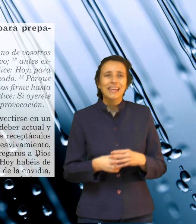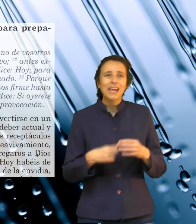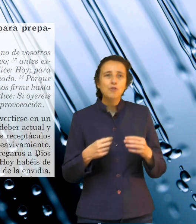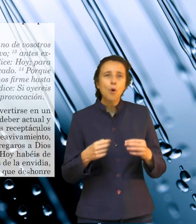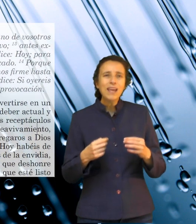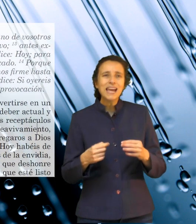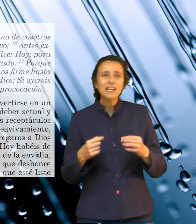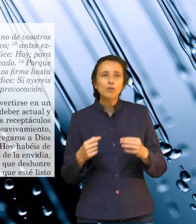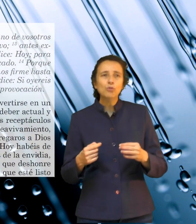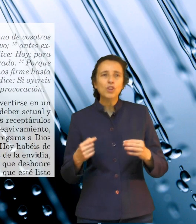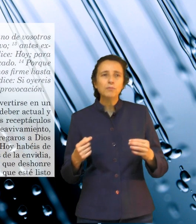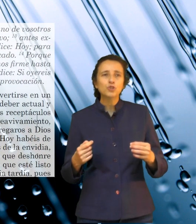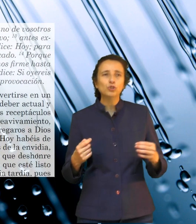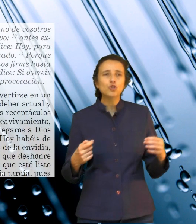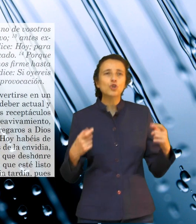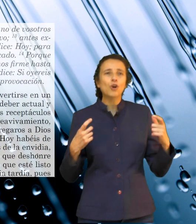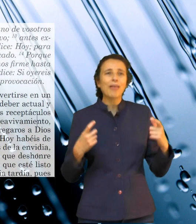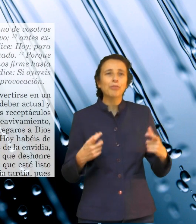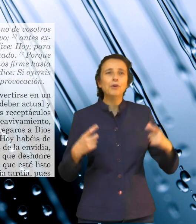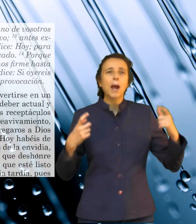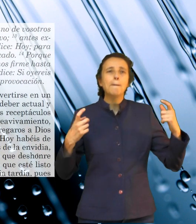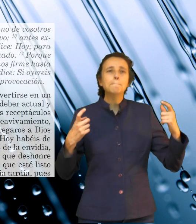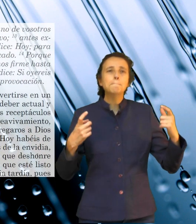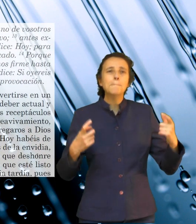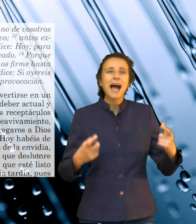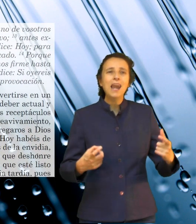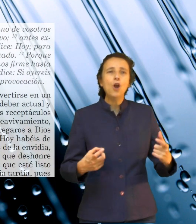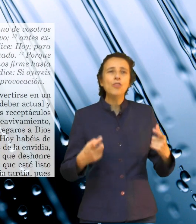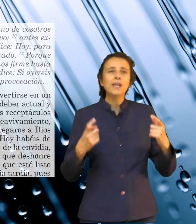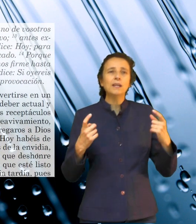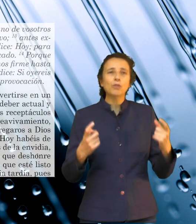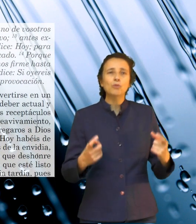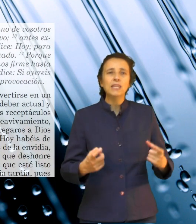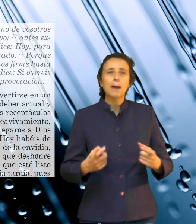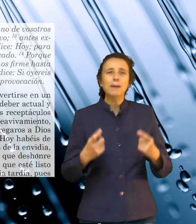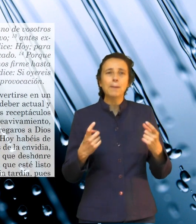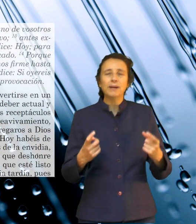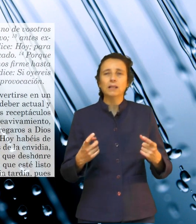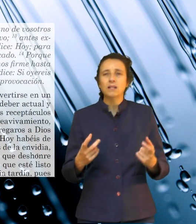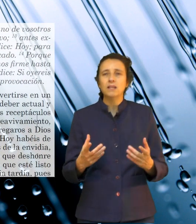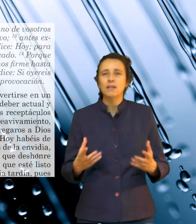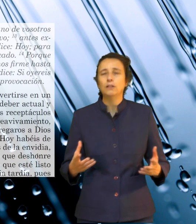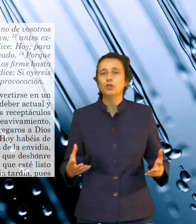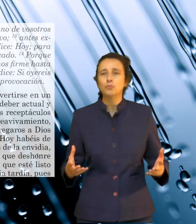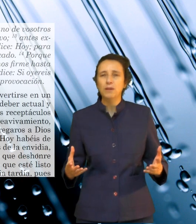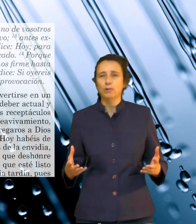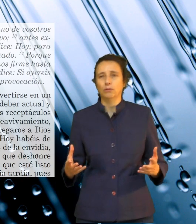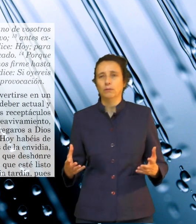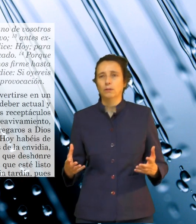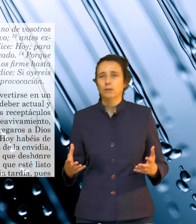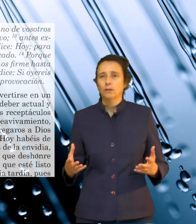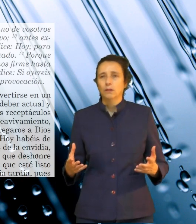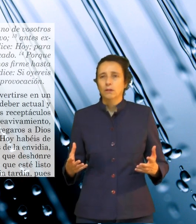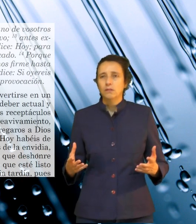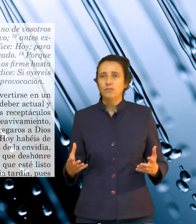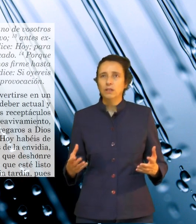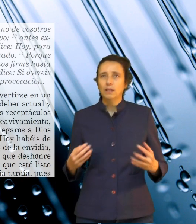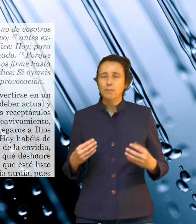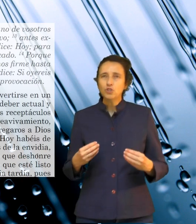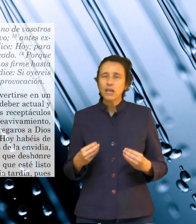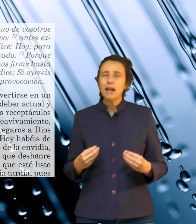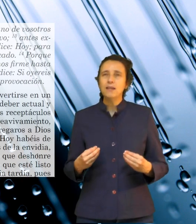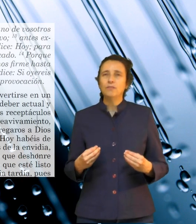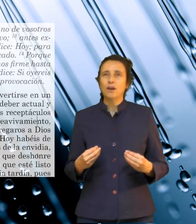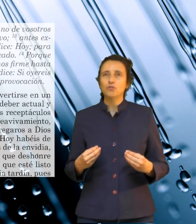dice que no haya en ninguno de vosotros corazón malo de incredulidad para apartarse del Dios vivo. Es